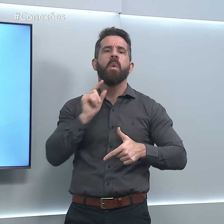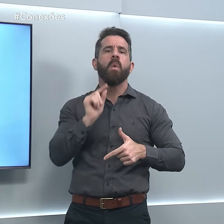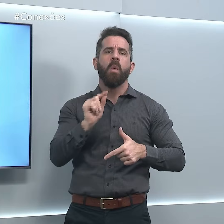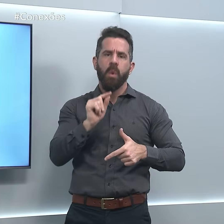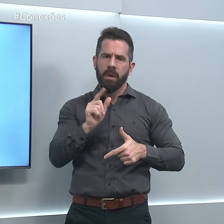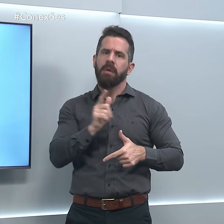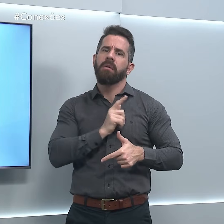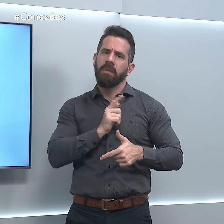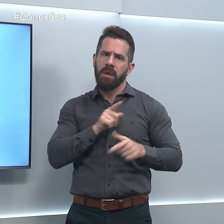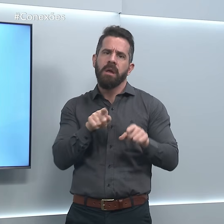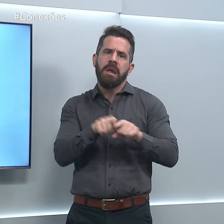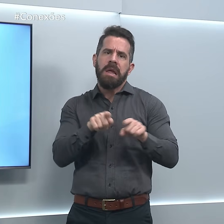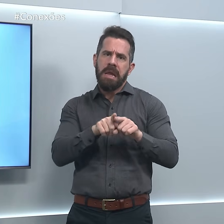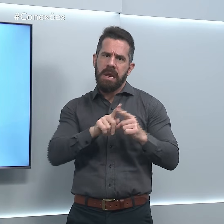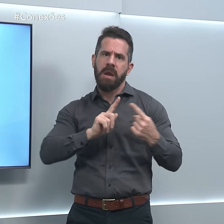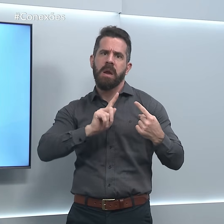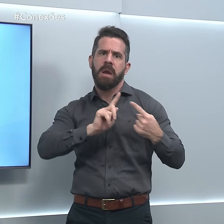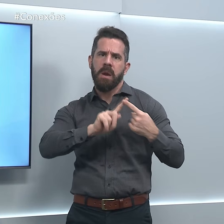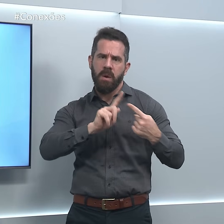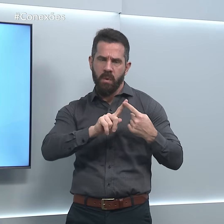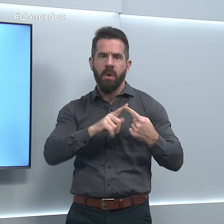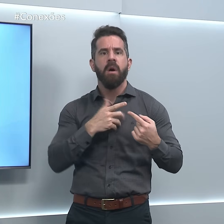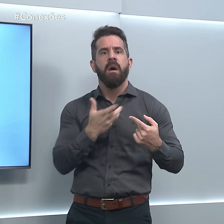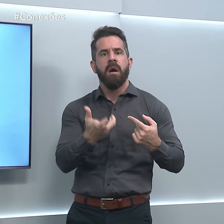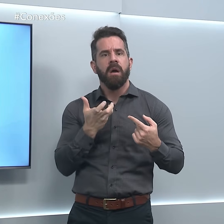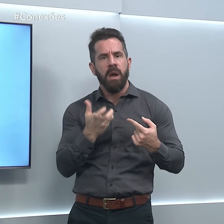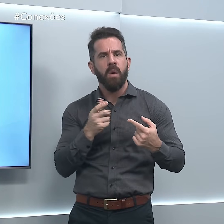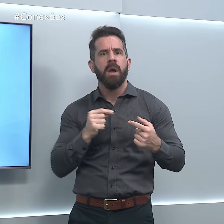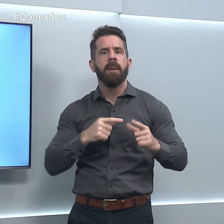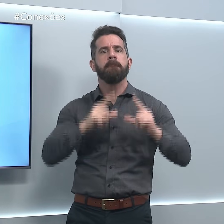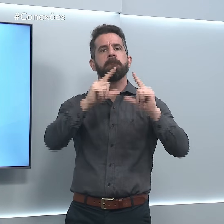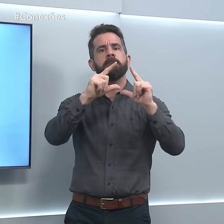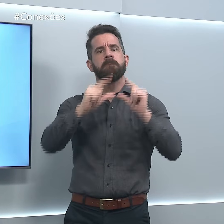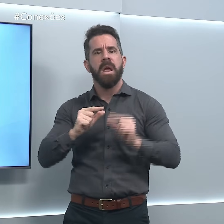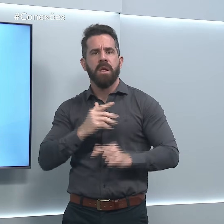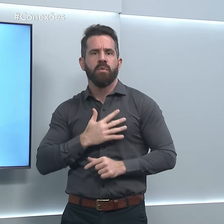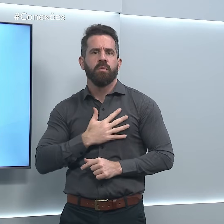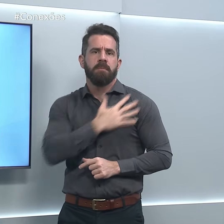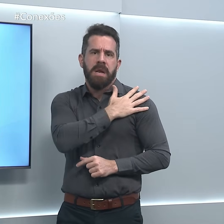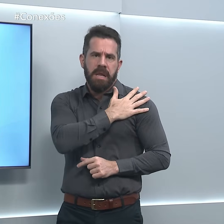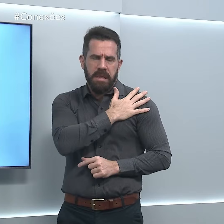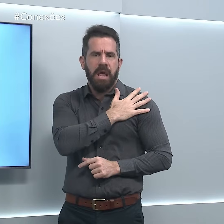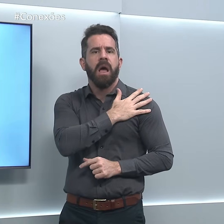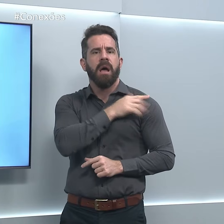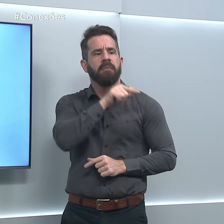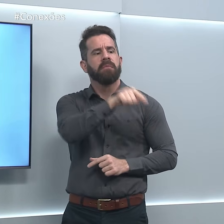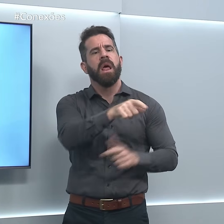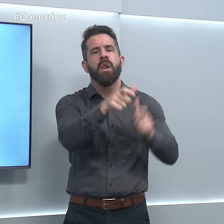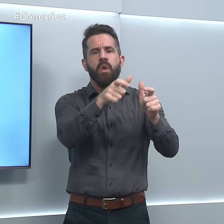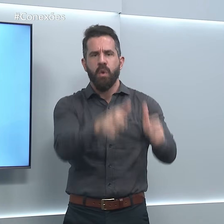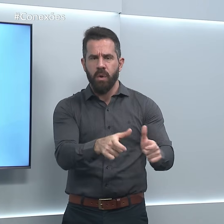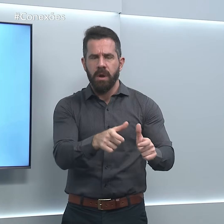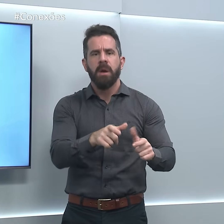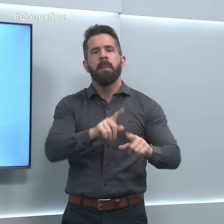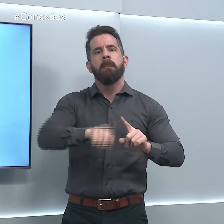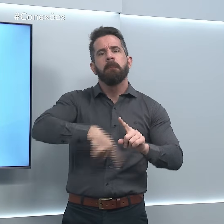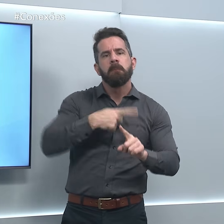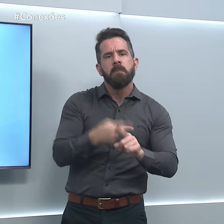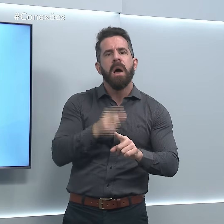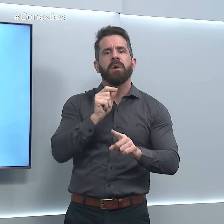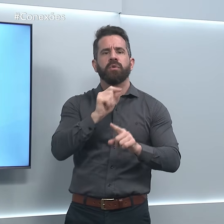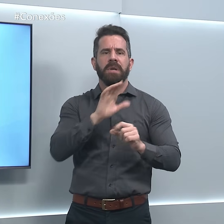medidas recíprocas, incluindo a redução da presença militar no país, em coordenação com um mecanismo